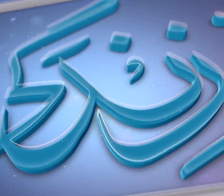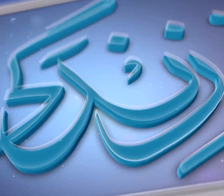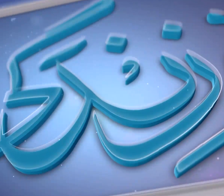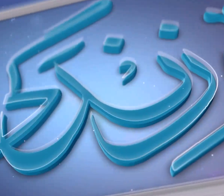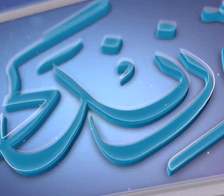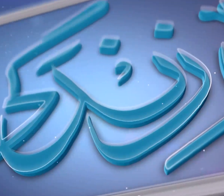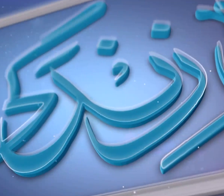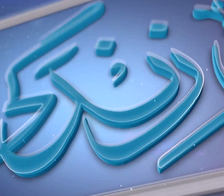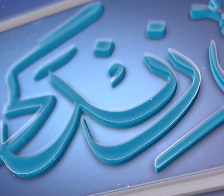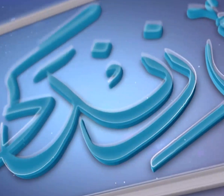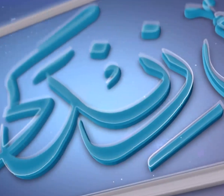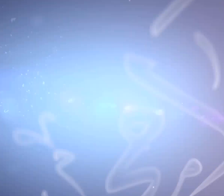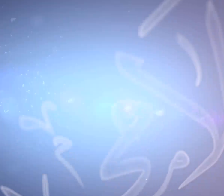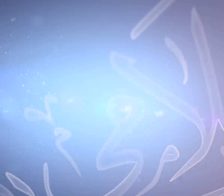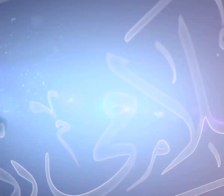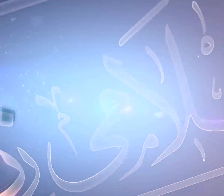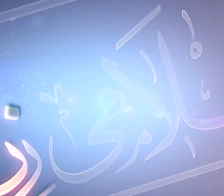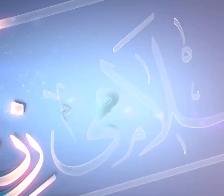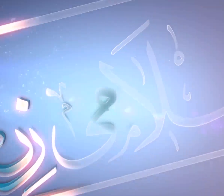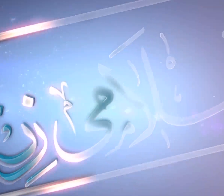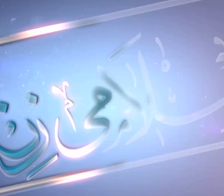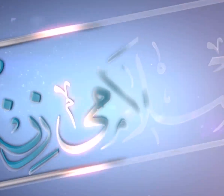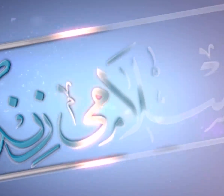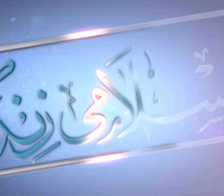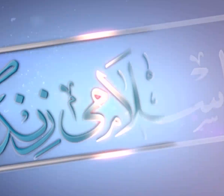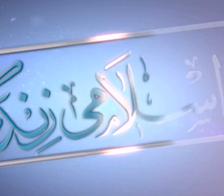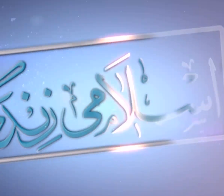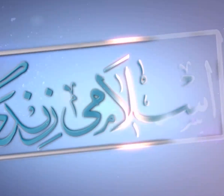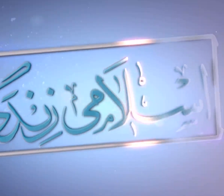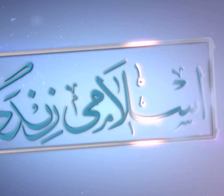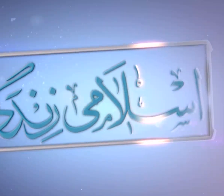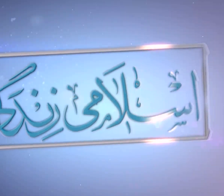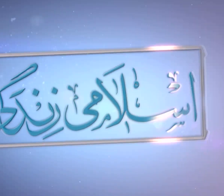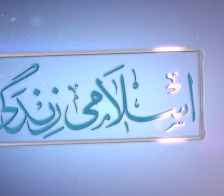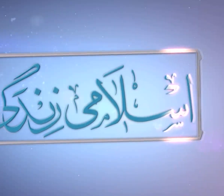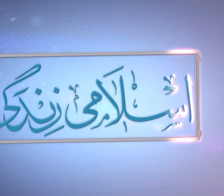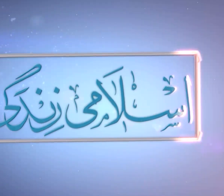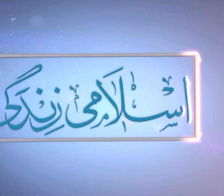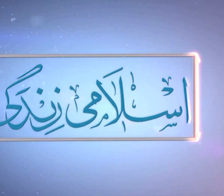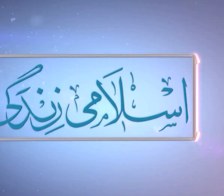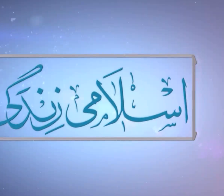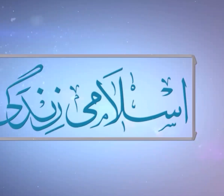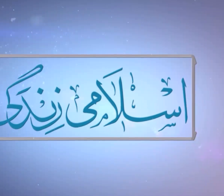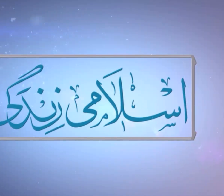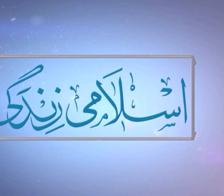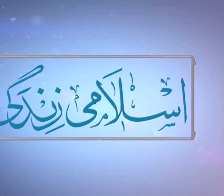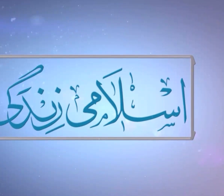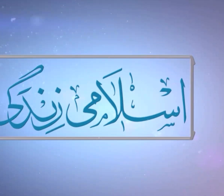لیے نمازی۔ میری زندگی کا مقصد تیرے دین کی سرفرازی،